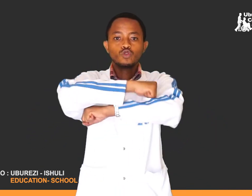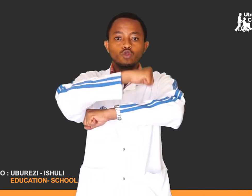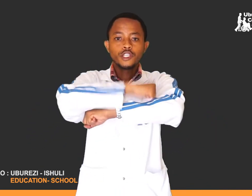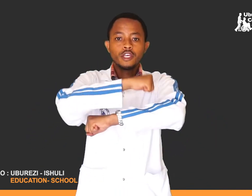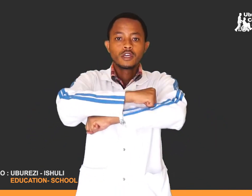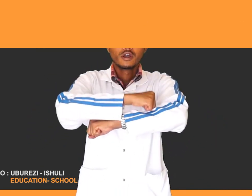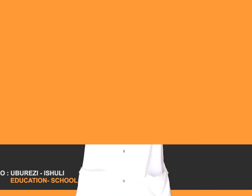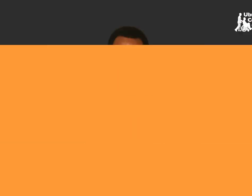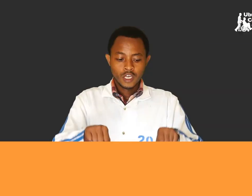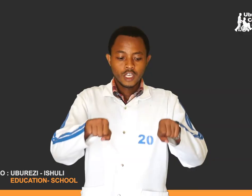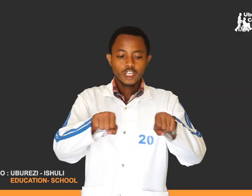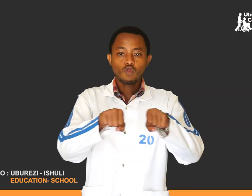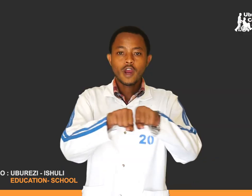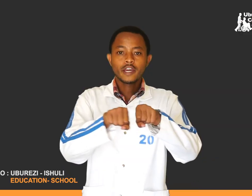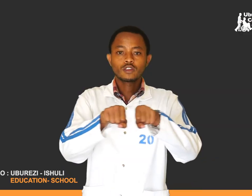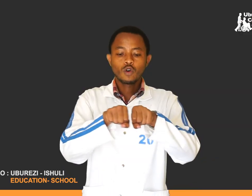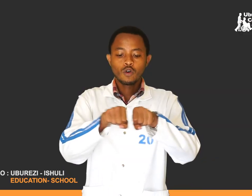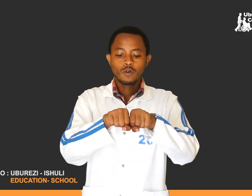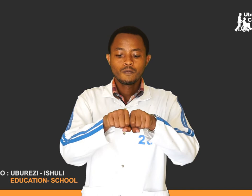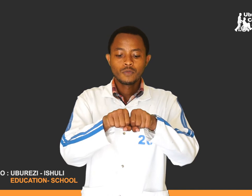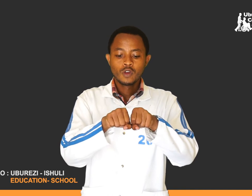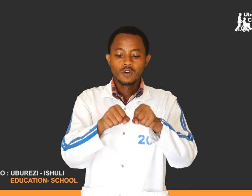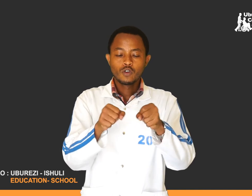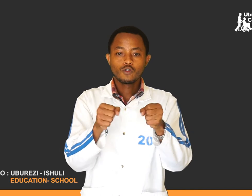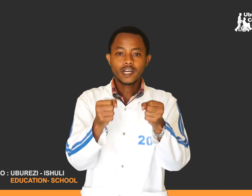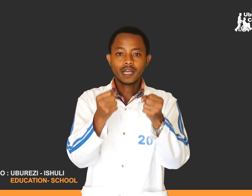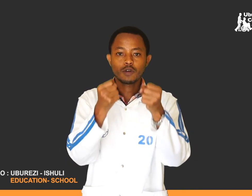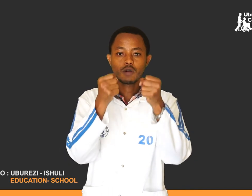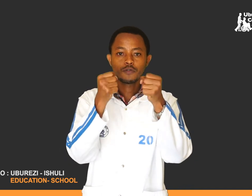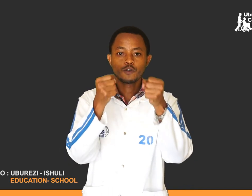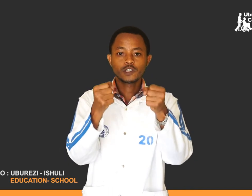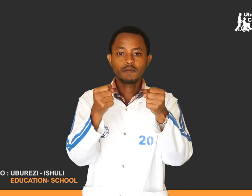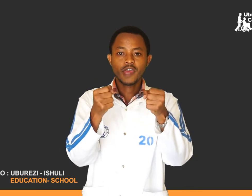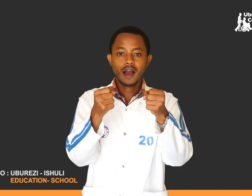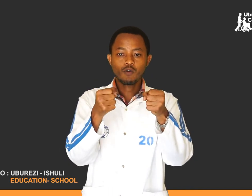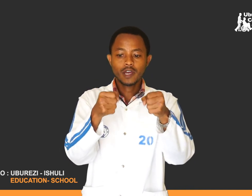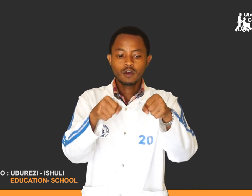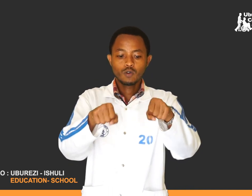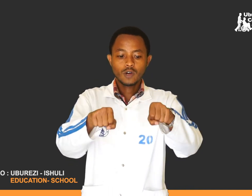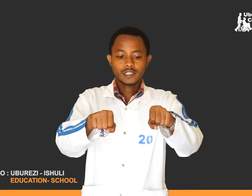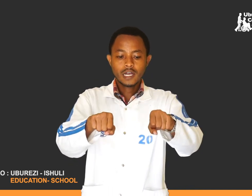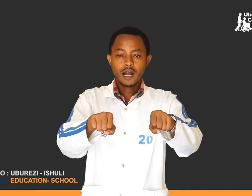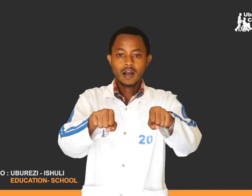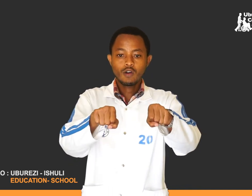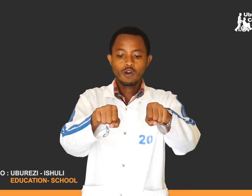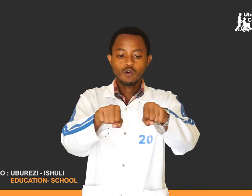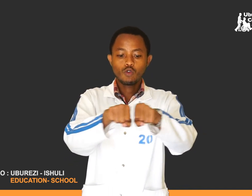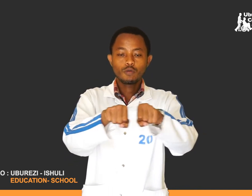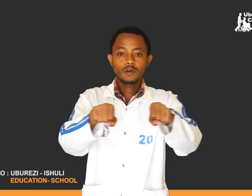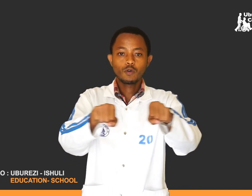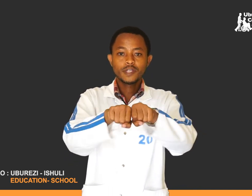imyenda y'ishuri, inkweto, ufata bino bipfunsi byawe ugasa nkaho